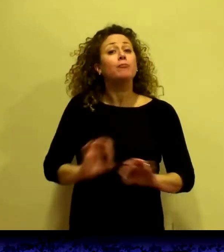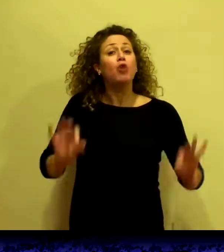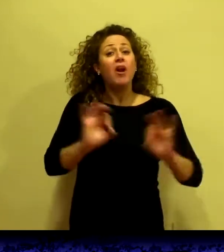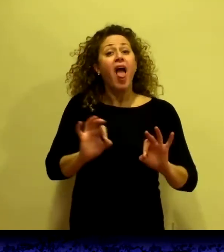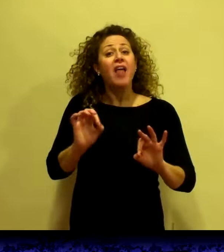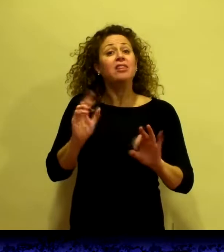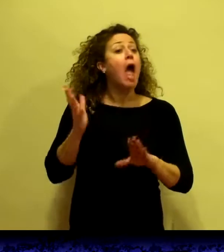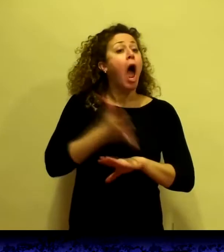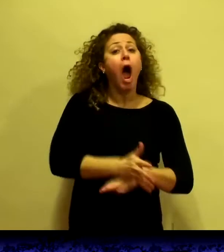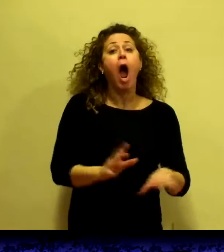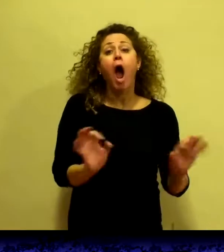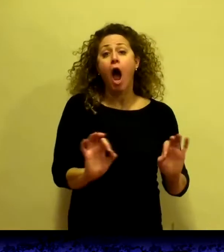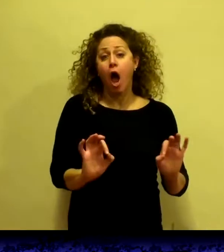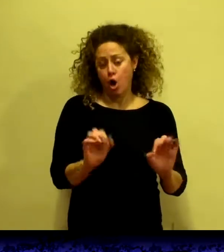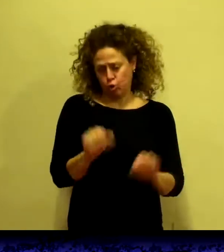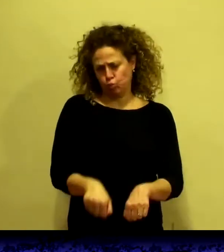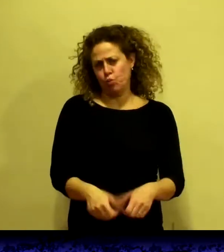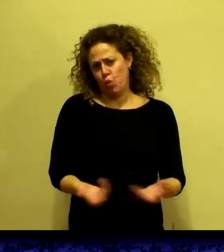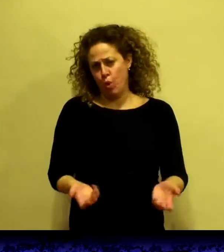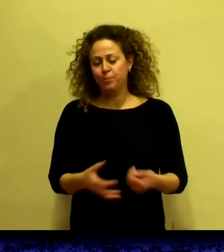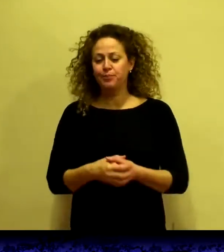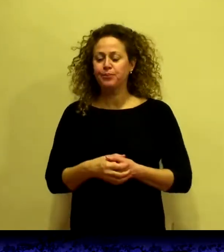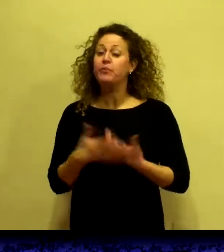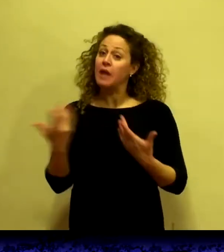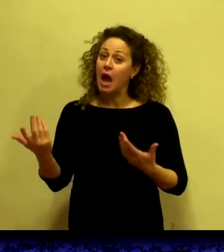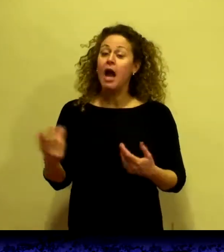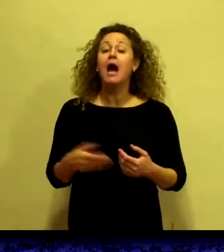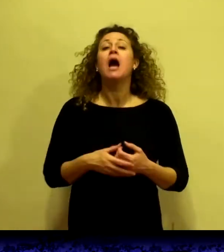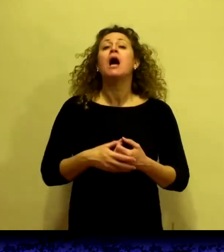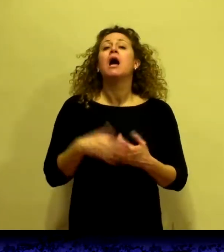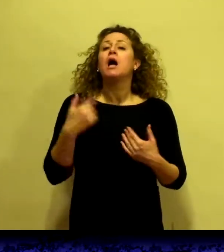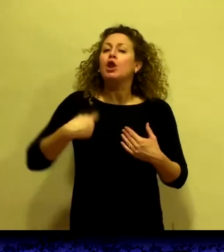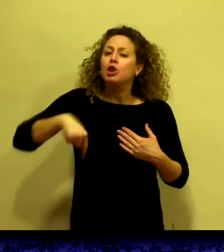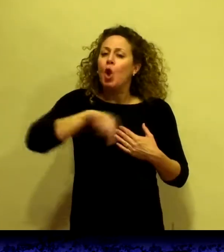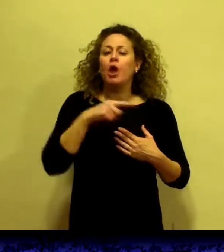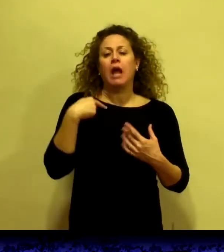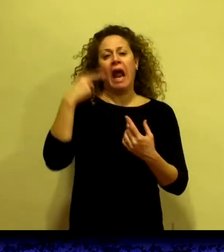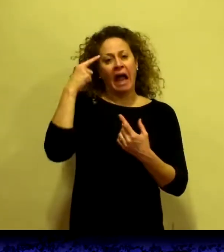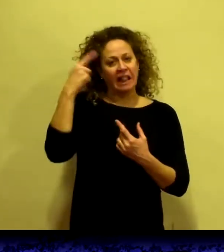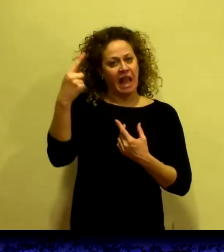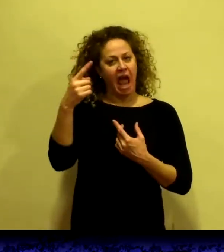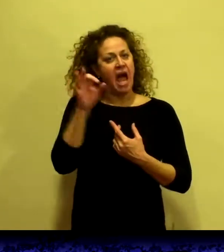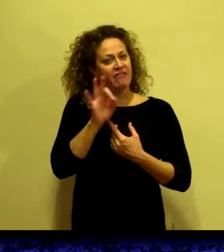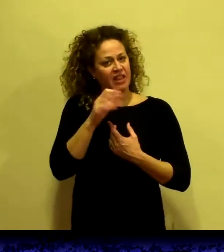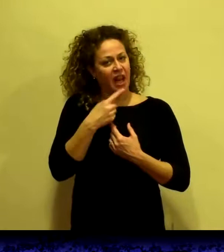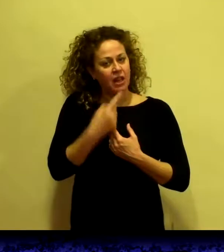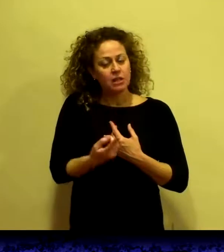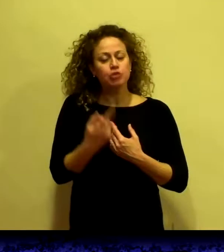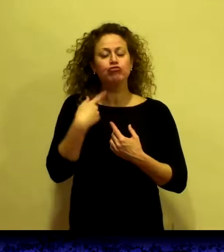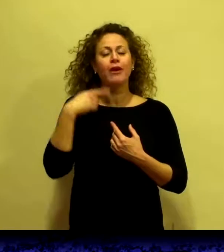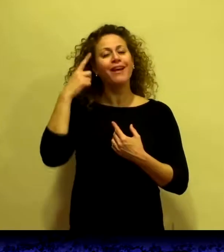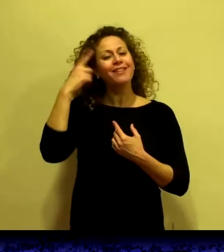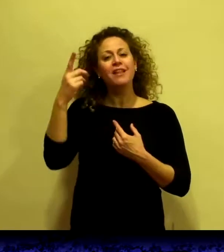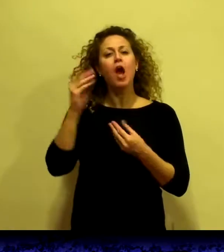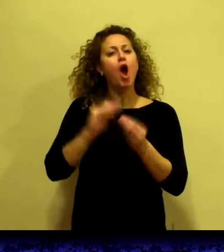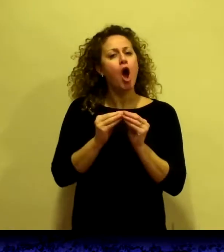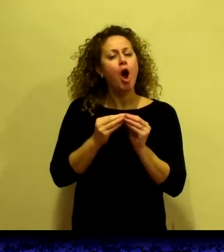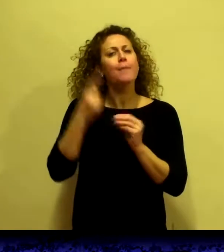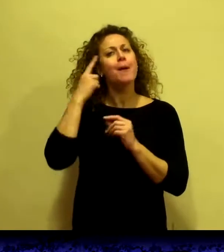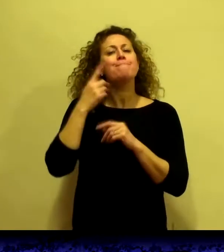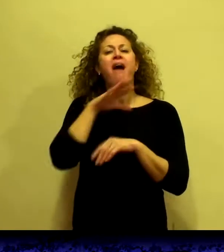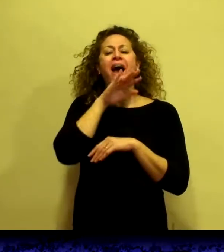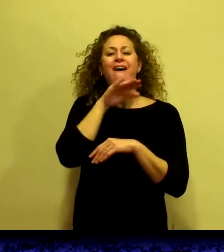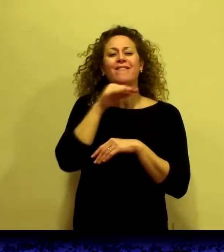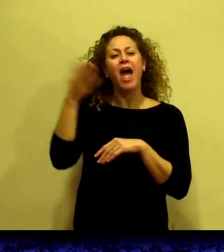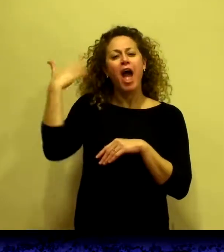c'entri lo studio? Ottima domanda. Ma la nostra idea è un po', come dire, riprendere il vecchio motto che